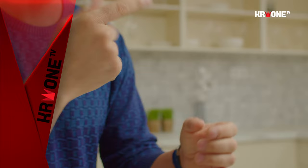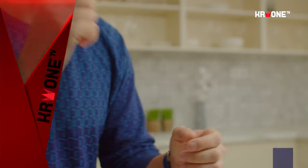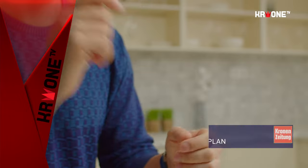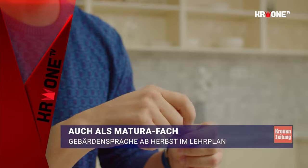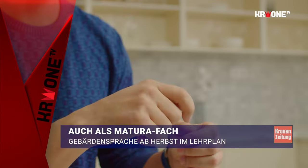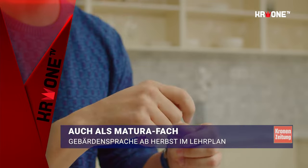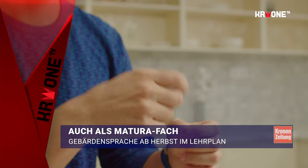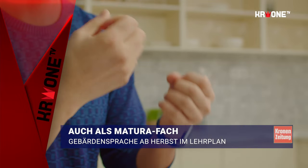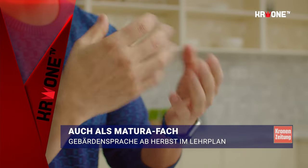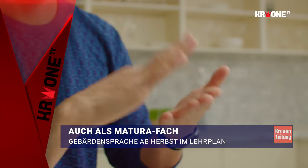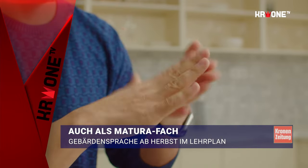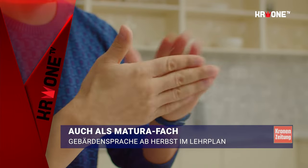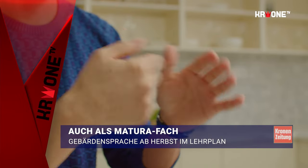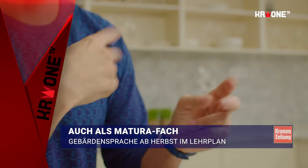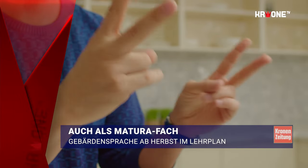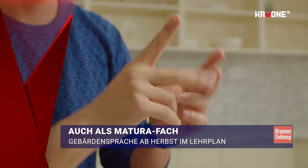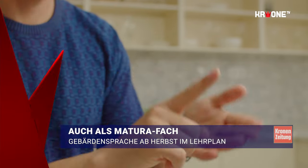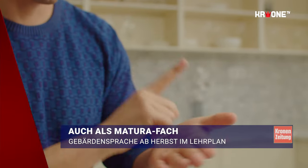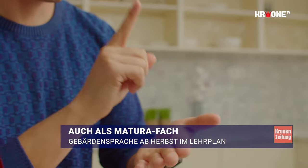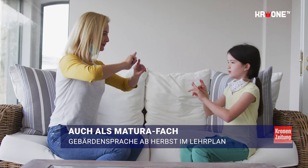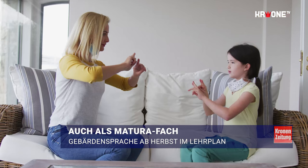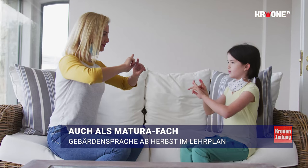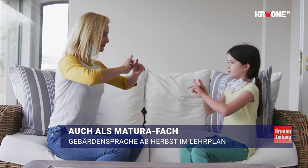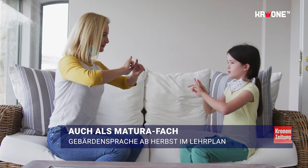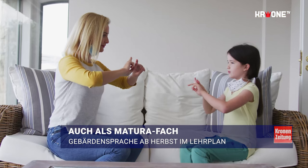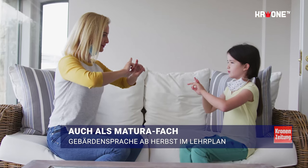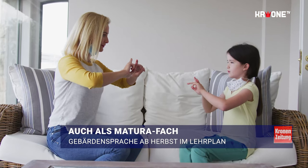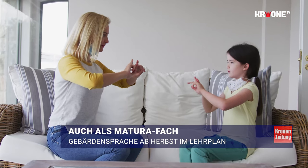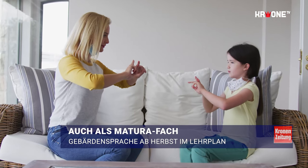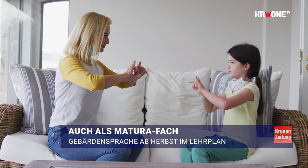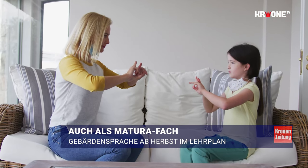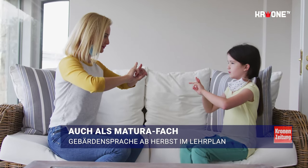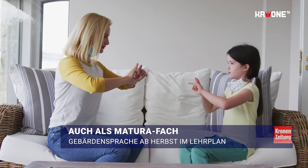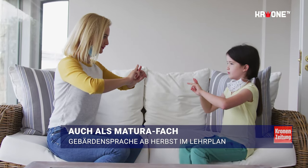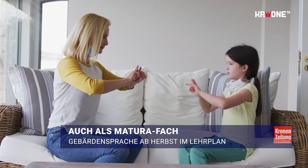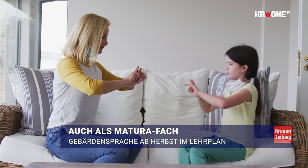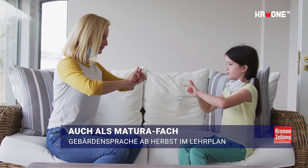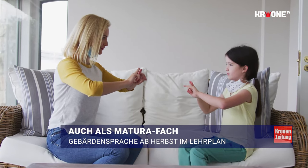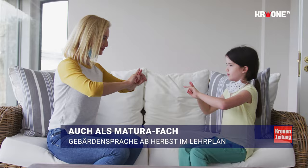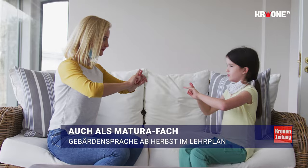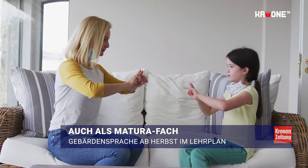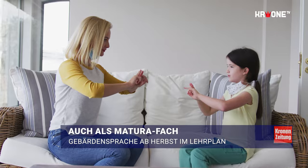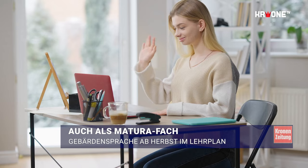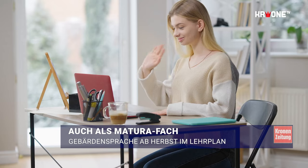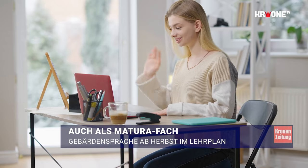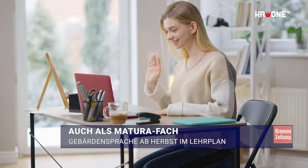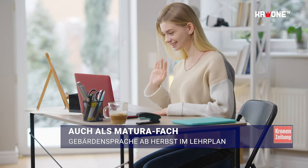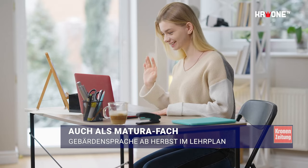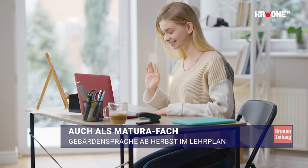Wer sich in der AHS-Oberstufe Latein oder die zweite lebende Fremdsprache sparen will, hat ab dem kommenden Jahr eine spannende